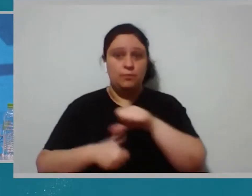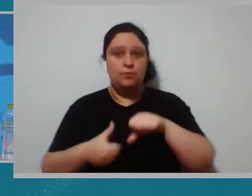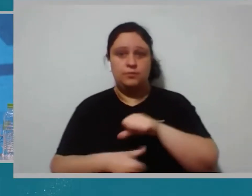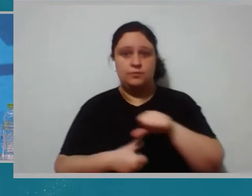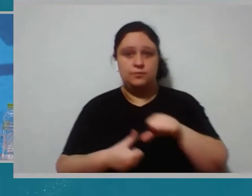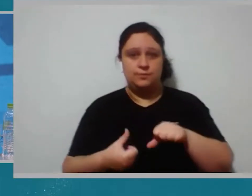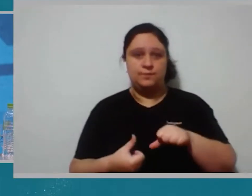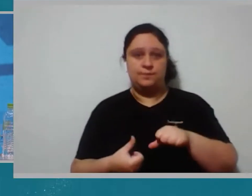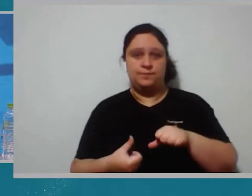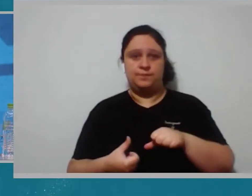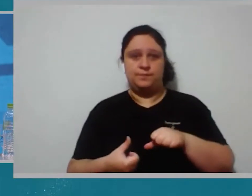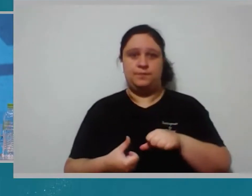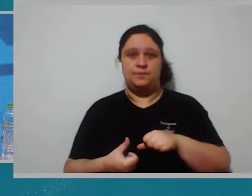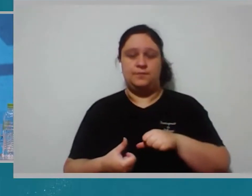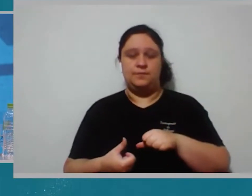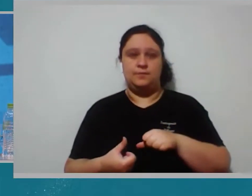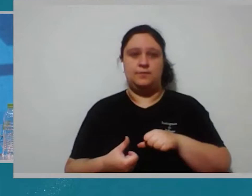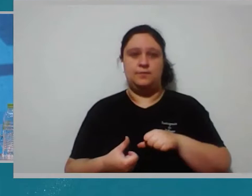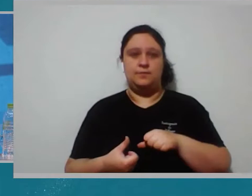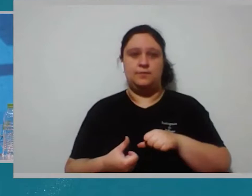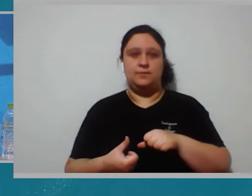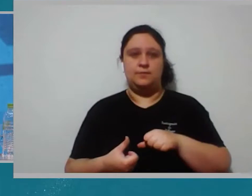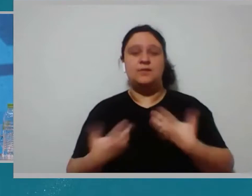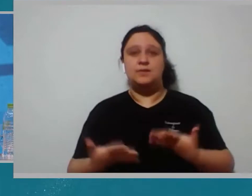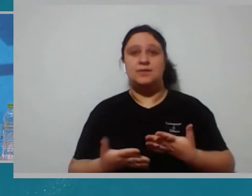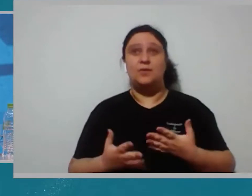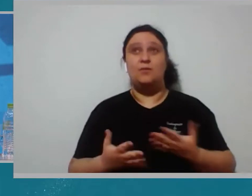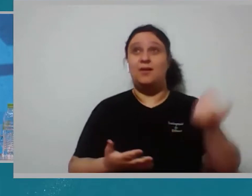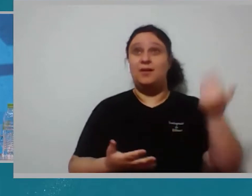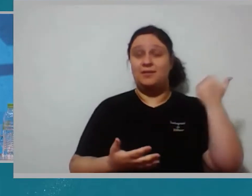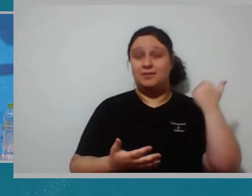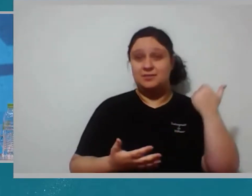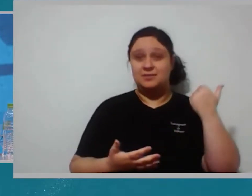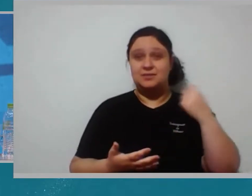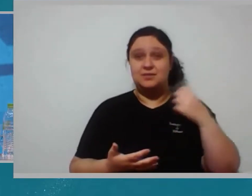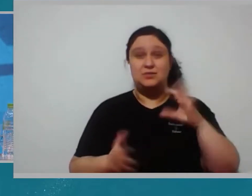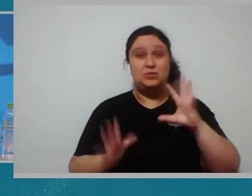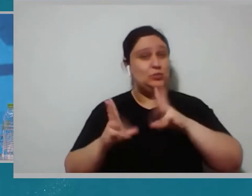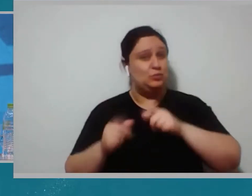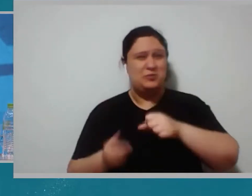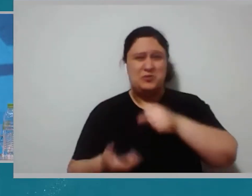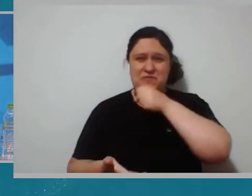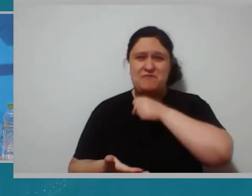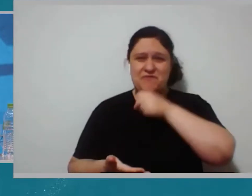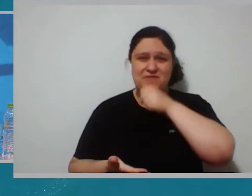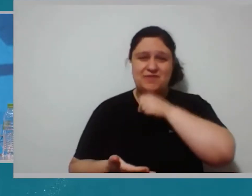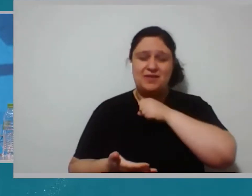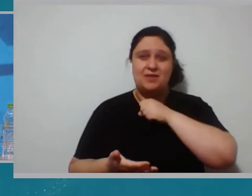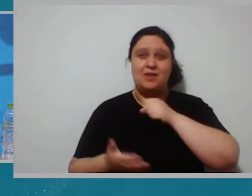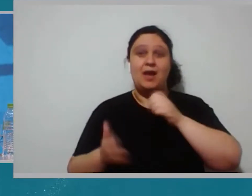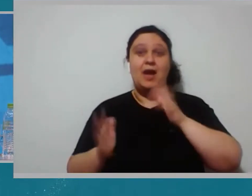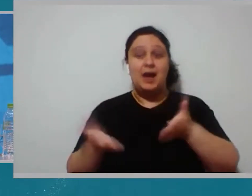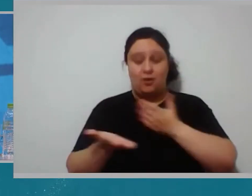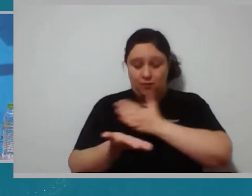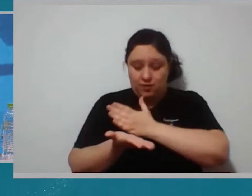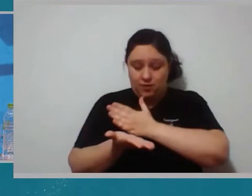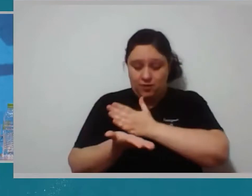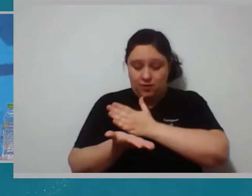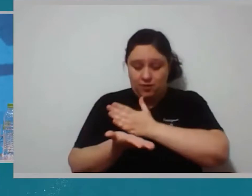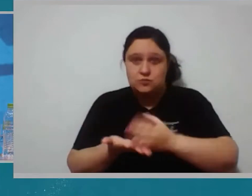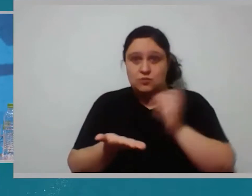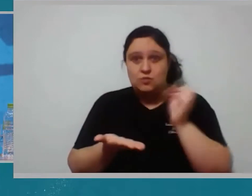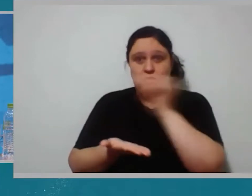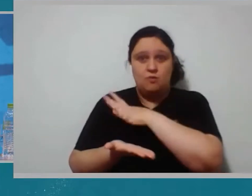tudo velho, até agora é a velha criação. Mas a partir de agora para frente é nova criação.